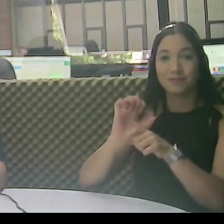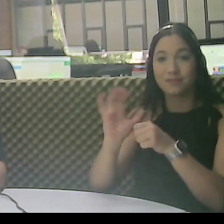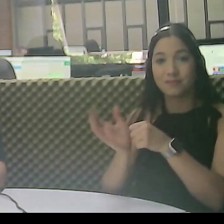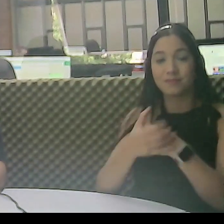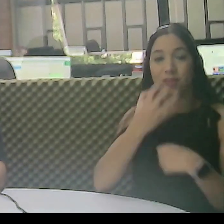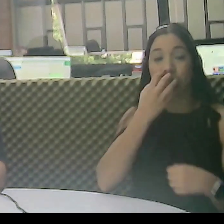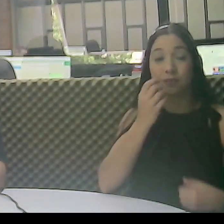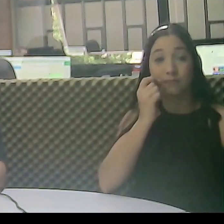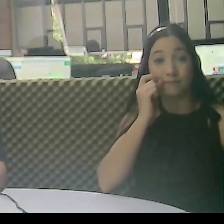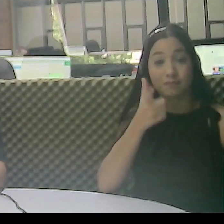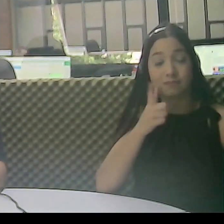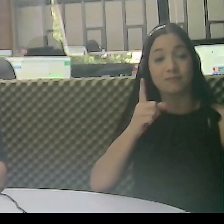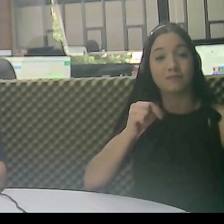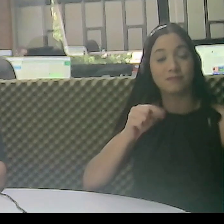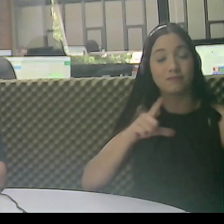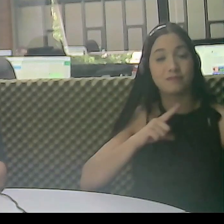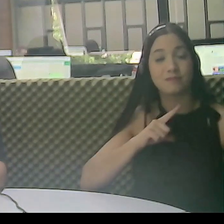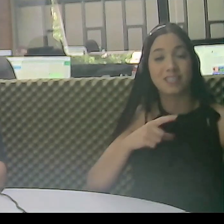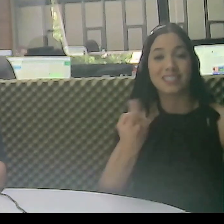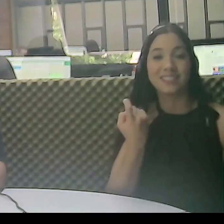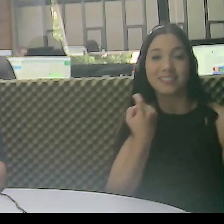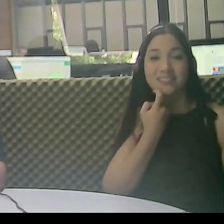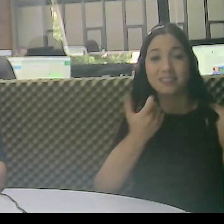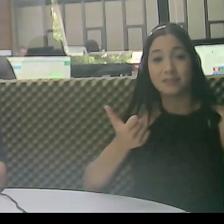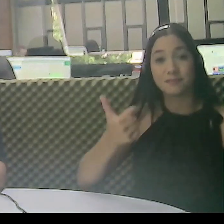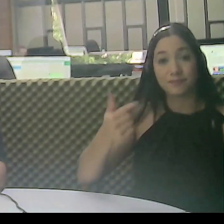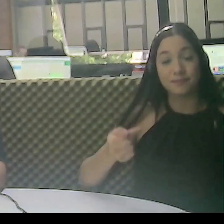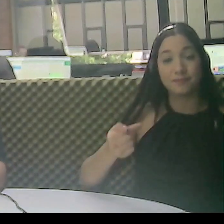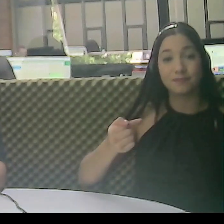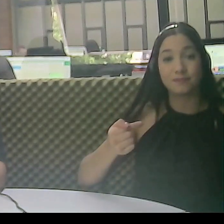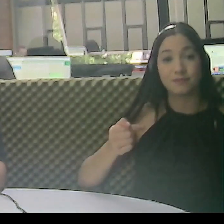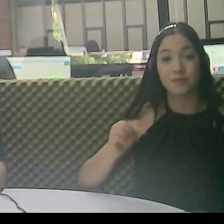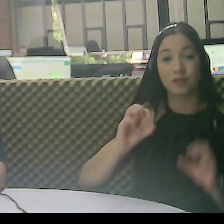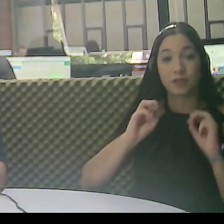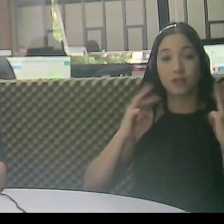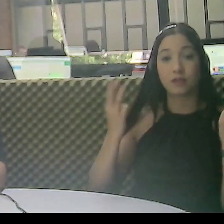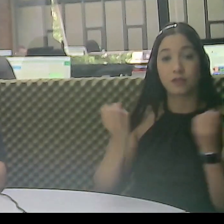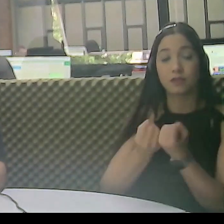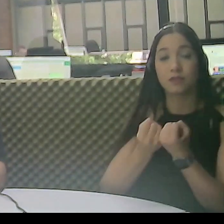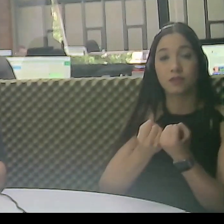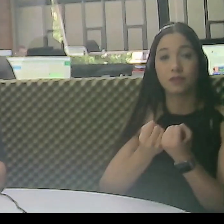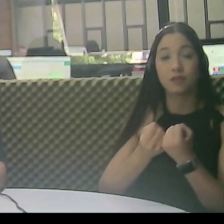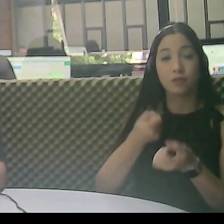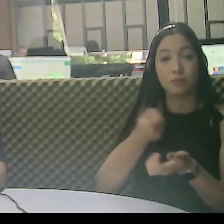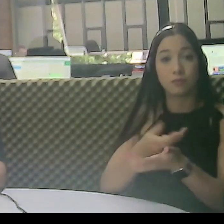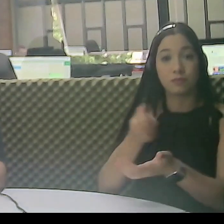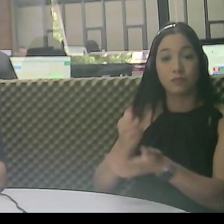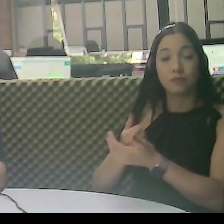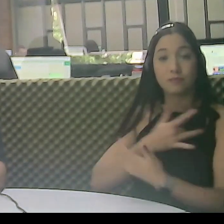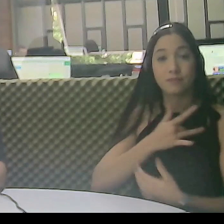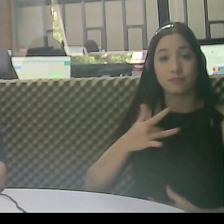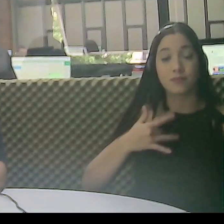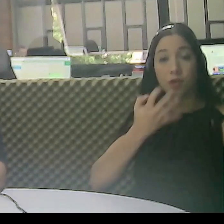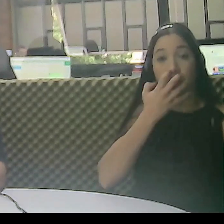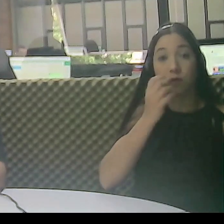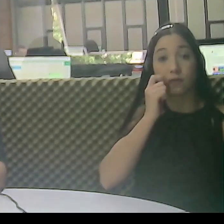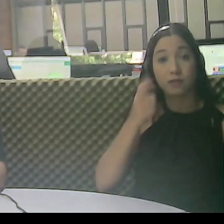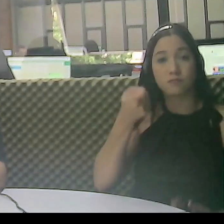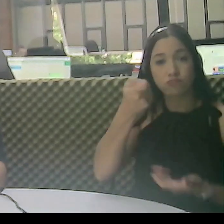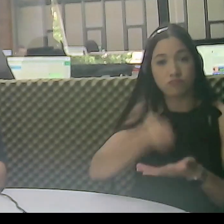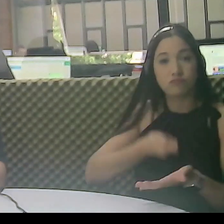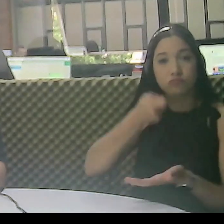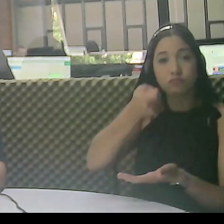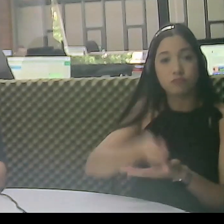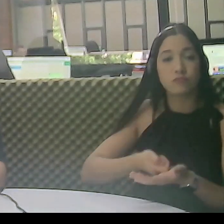dos Animais, promove nesta sexta-feira, dia 17, o workshop Mercado de Consumo e Bem-Estar Animal, do combate